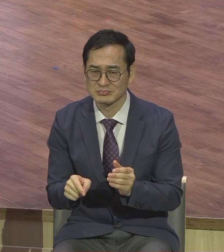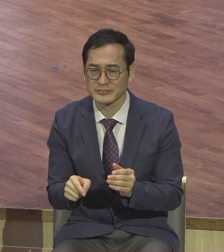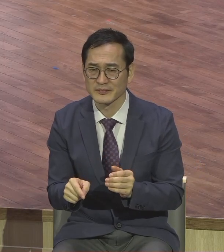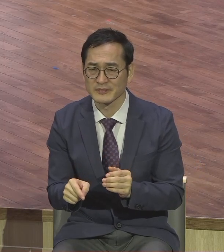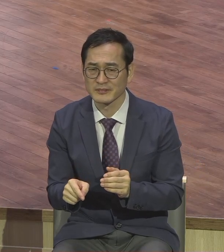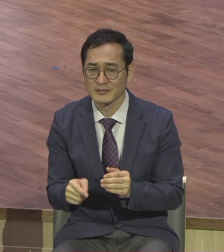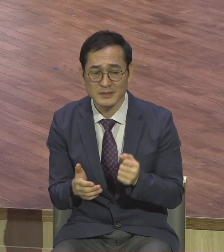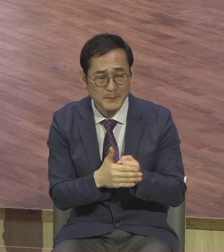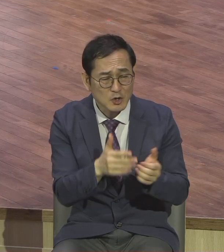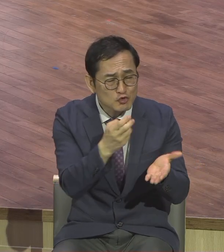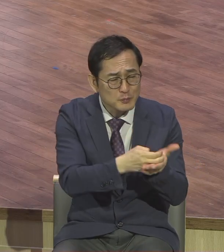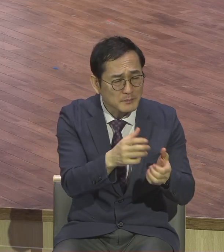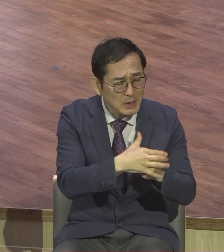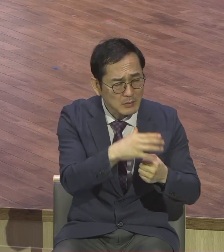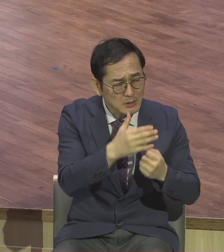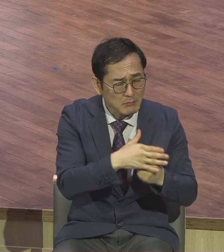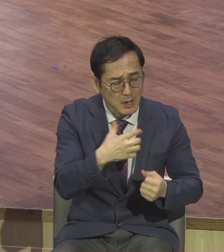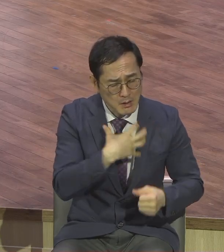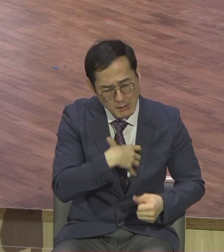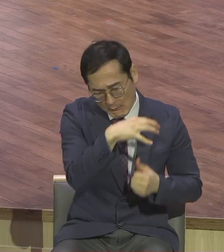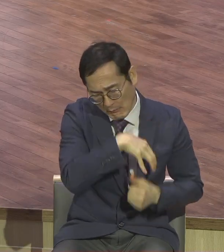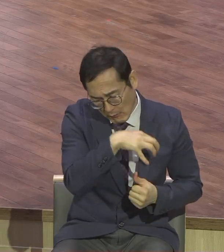종노릇 하고 있는 모든 자들을 다